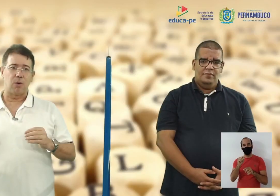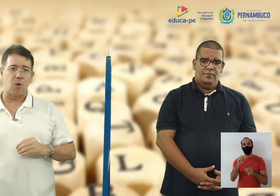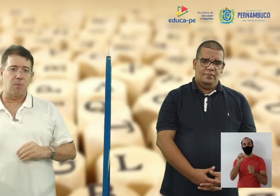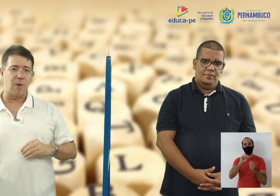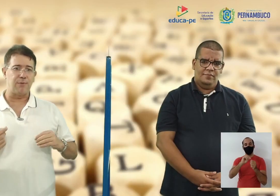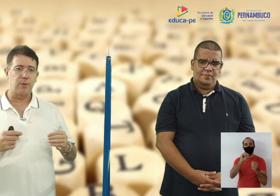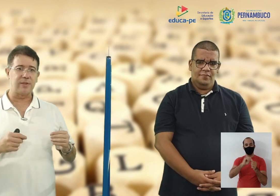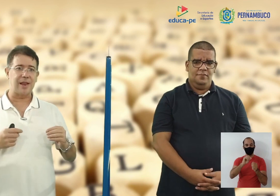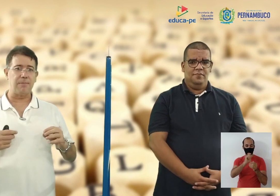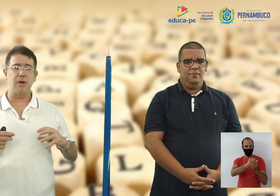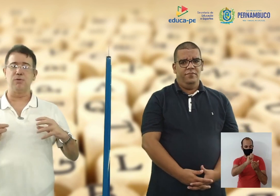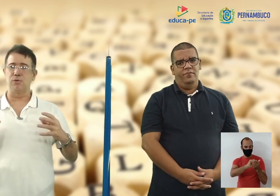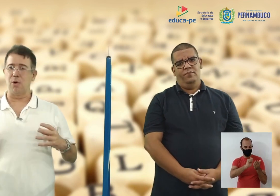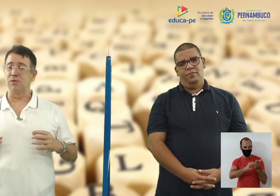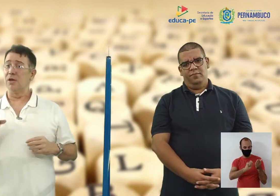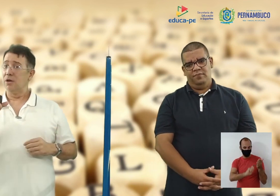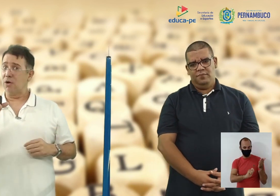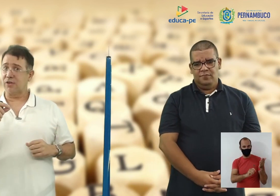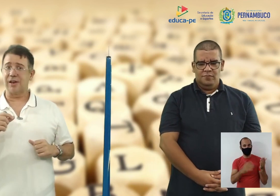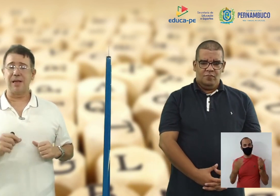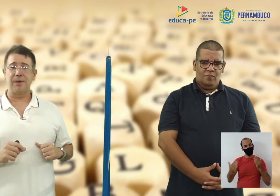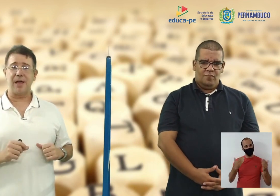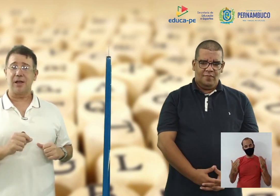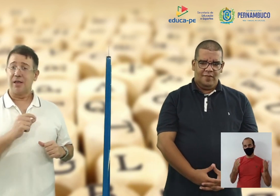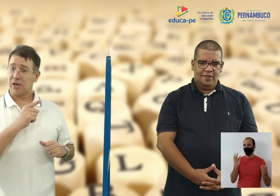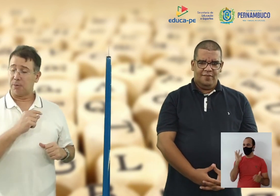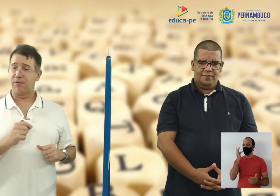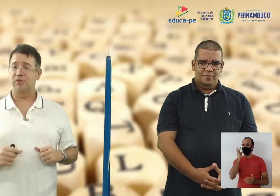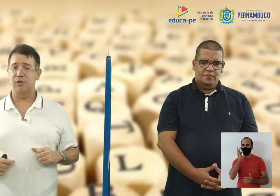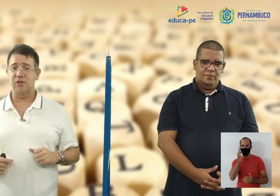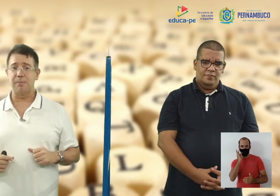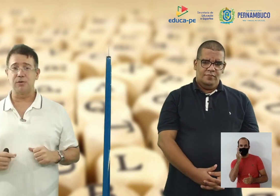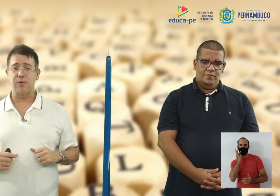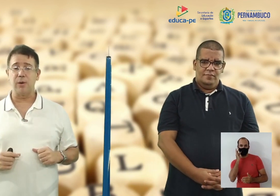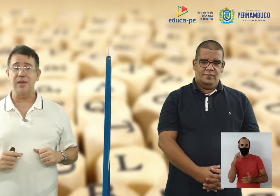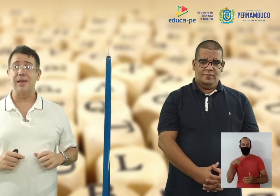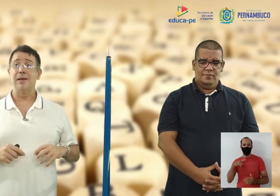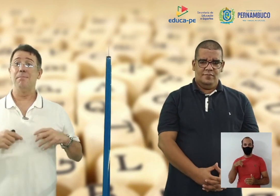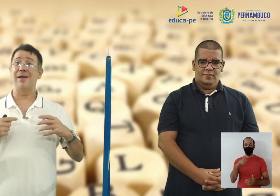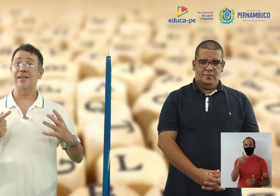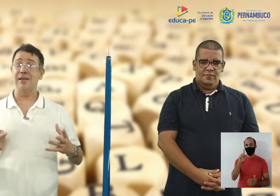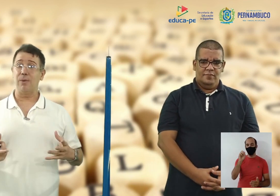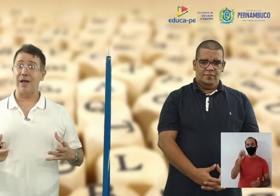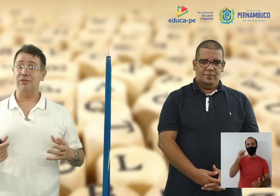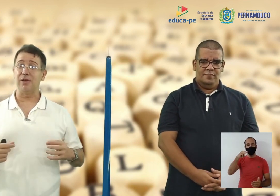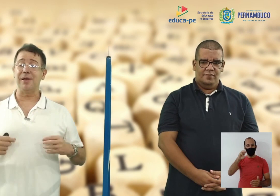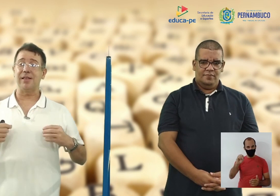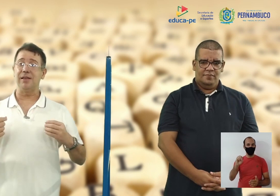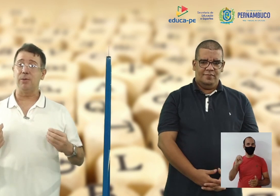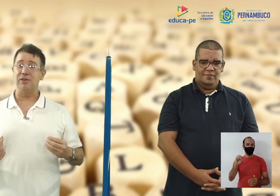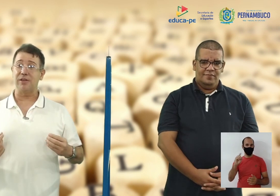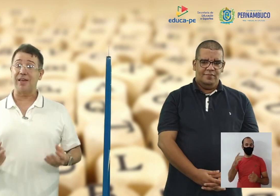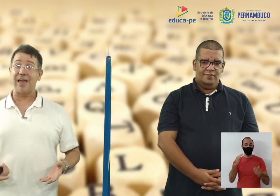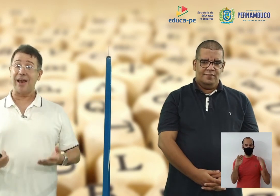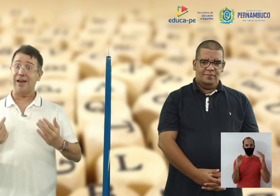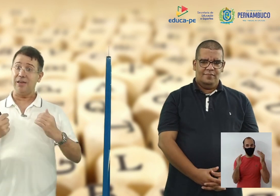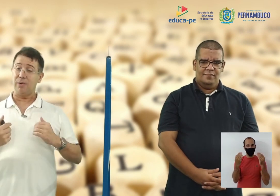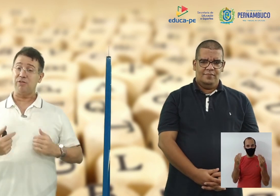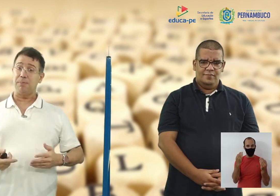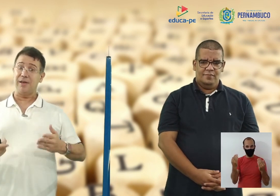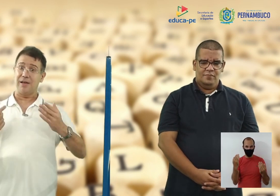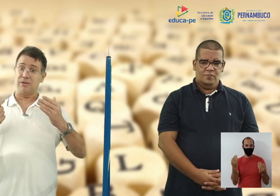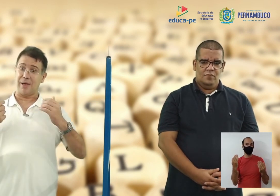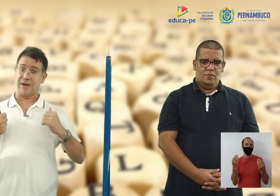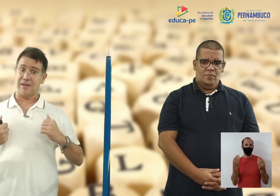poema, como a fruta elabora os gomos. Gostaria de lembrar que o professor Jamerson falou em quê? Metalinguagem, metalinguística, que é a